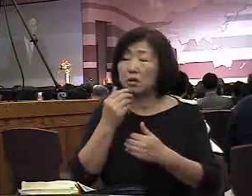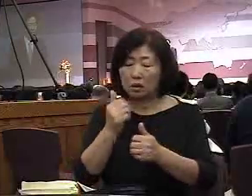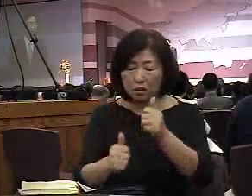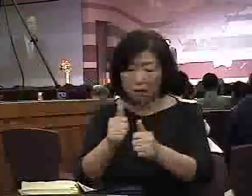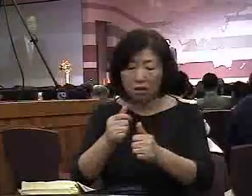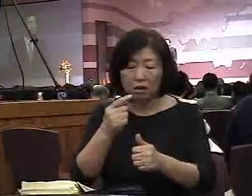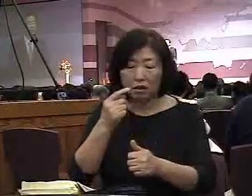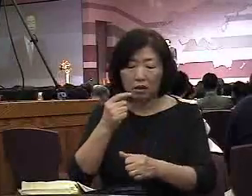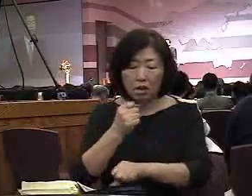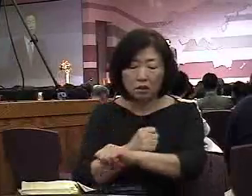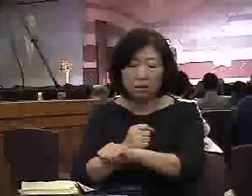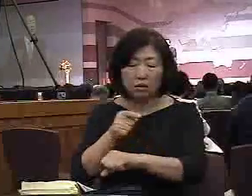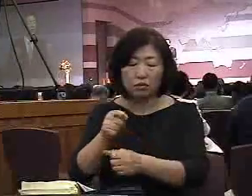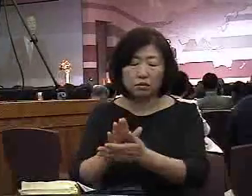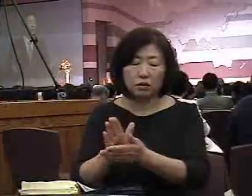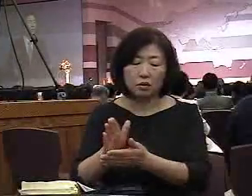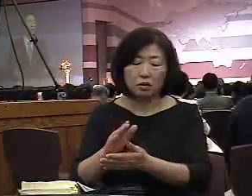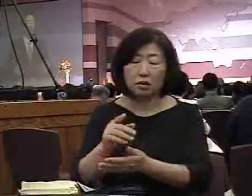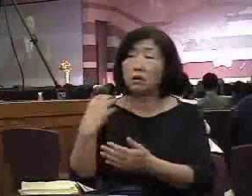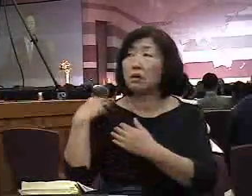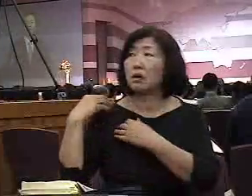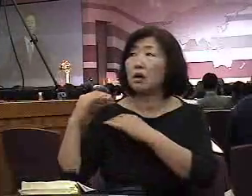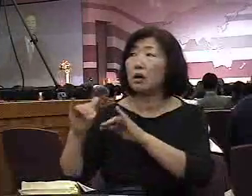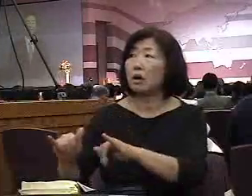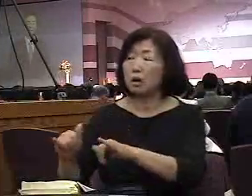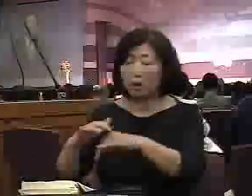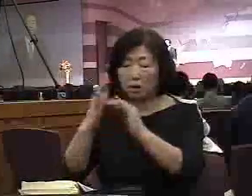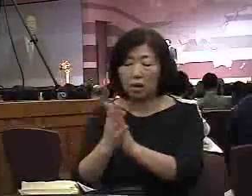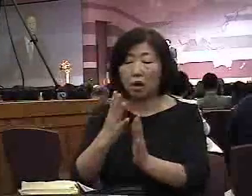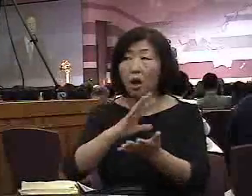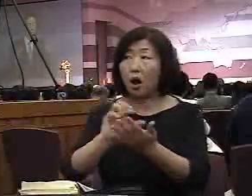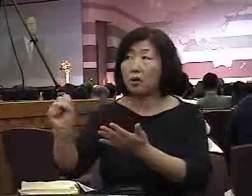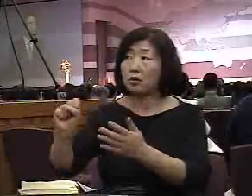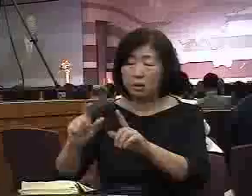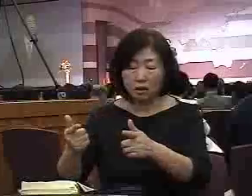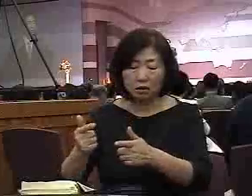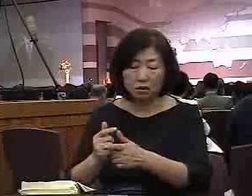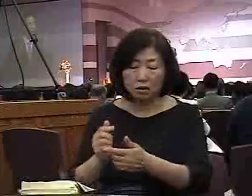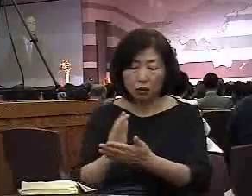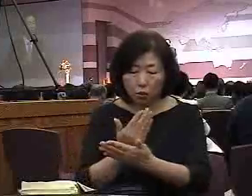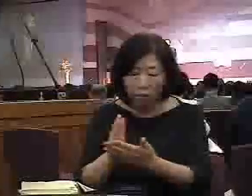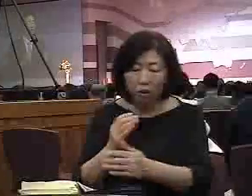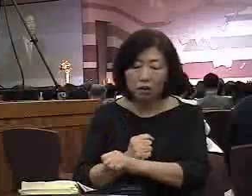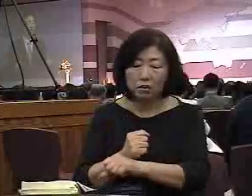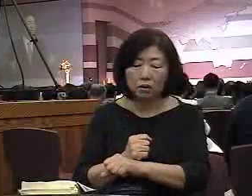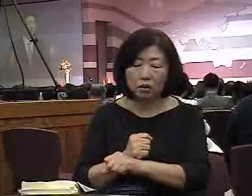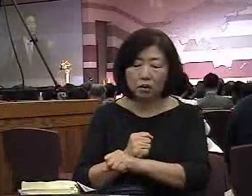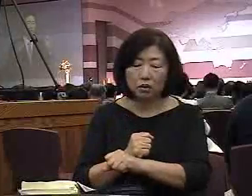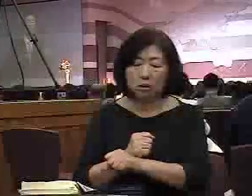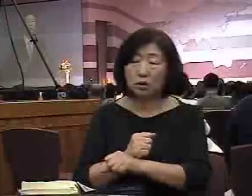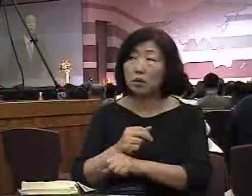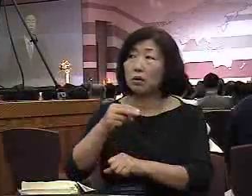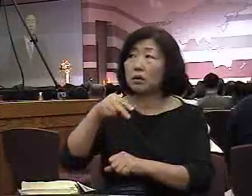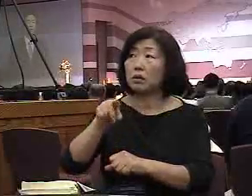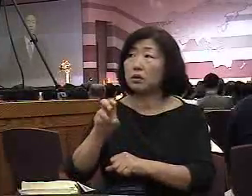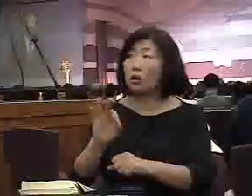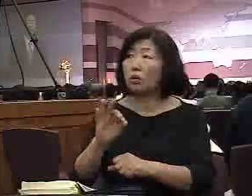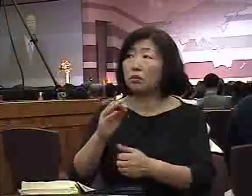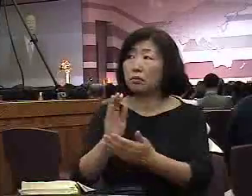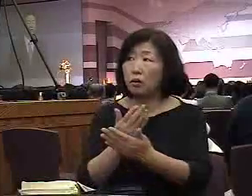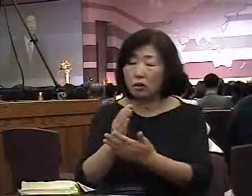하신다는 것입니다. 그리고 그것을 내려놓는다고 다 가져가시지 않습니다. 구별하시고 성별하셔서 다시 다